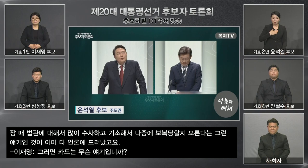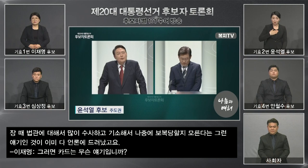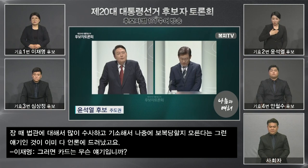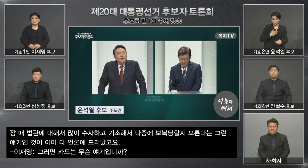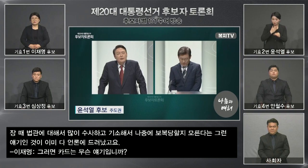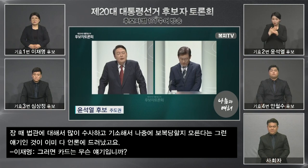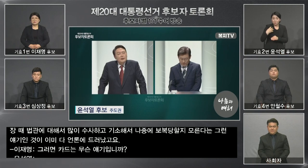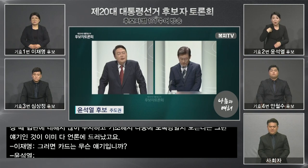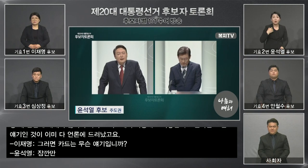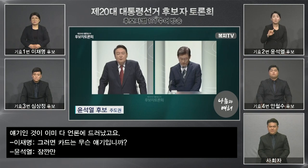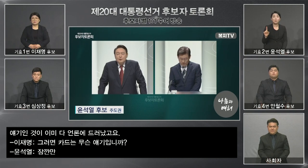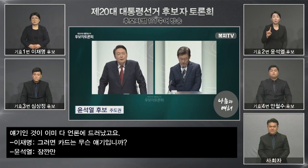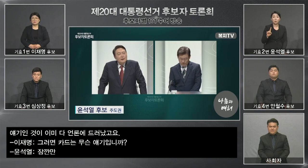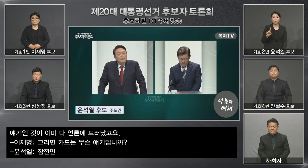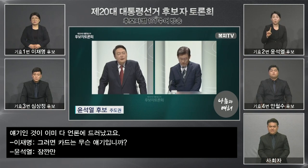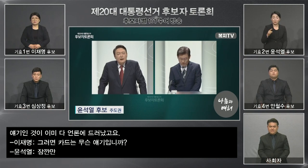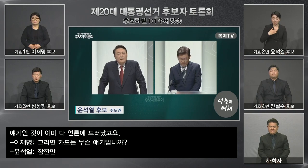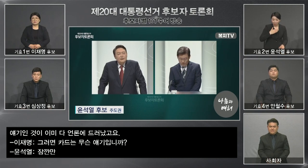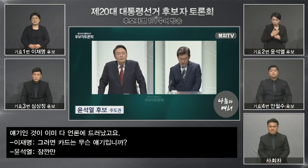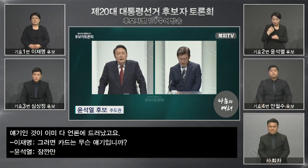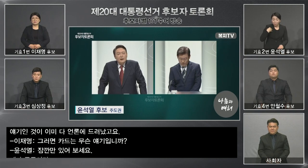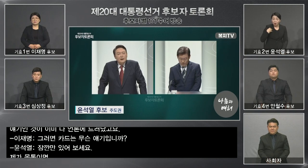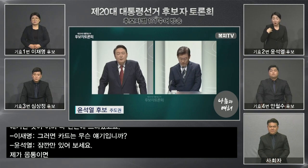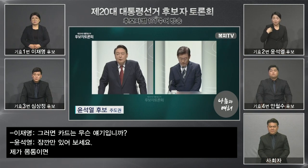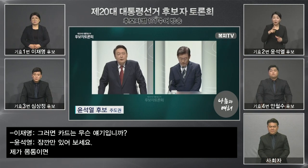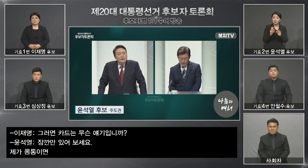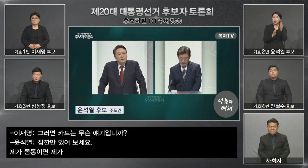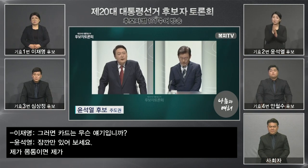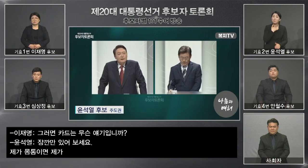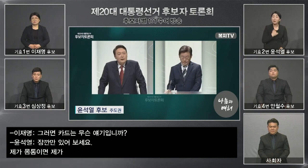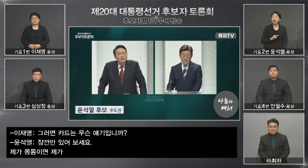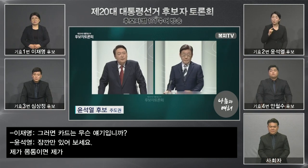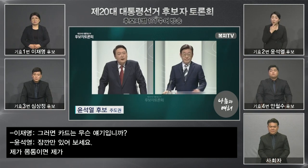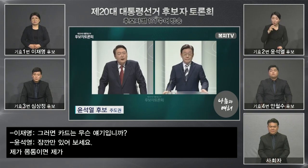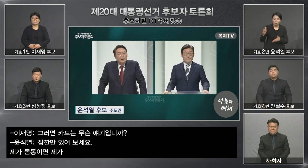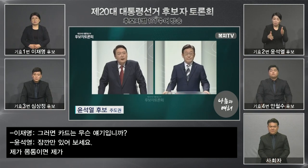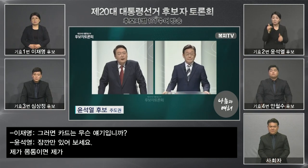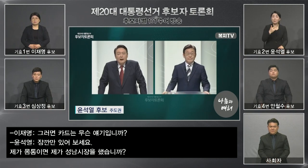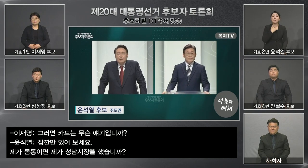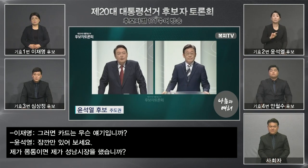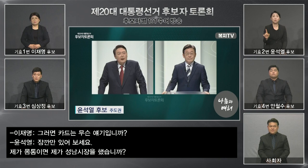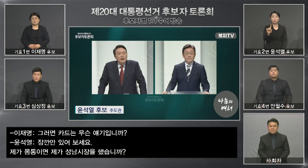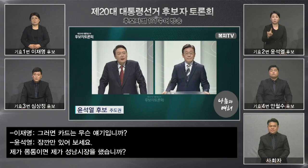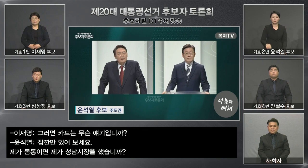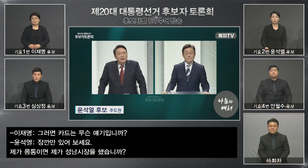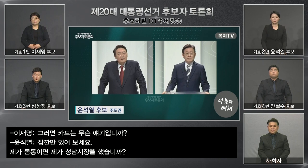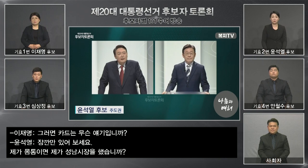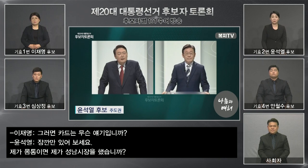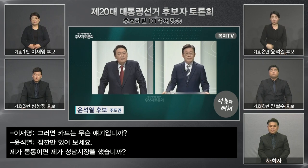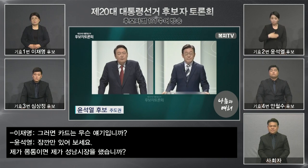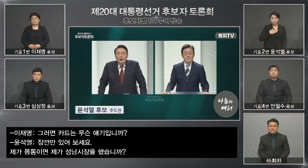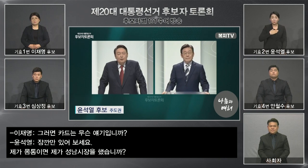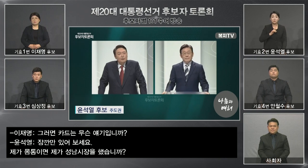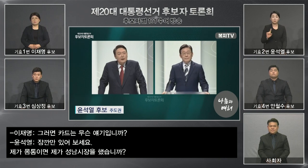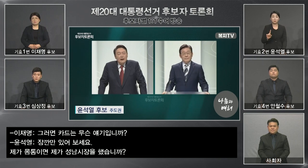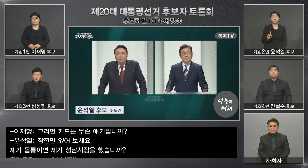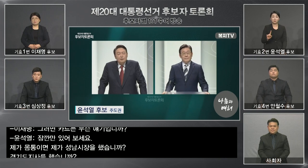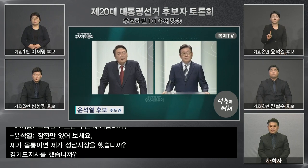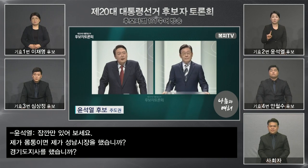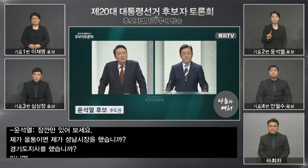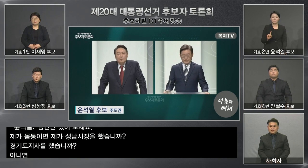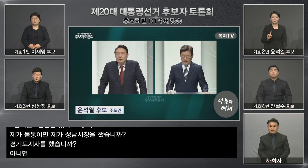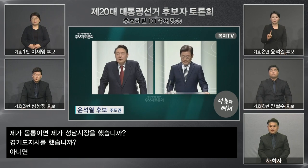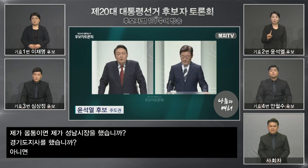제가 몸통이면 제가 성남시장을 했습니까? 경기지사를 했습니까? 아니면 제가 관용